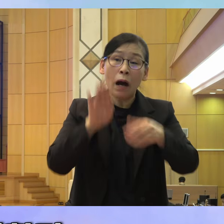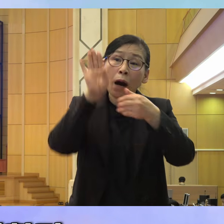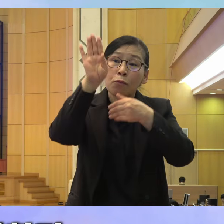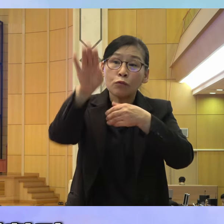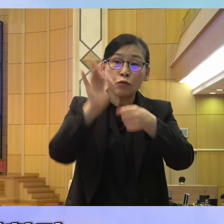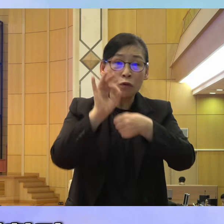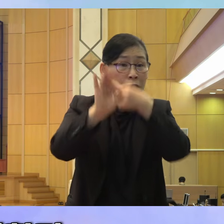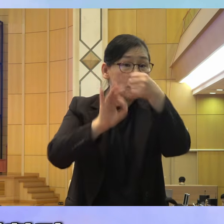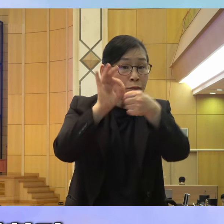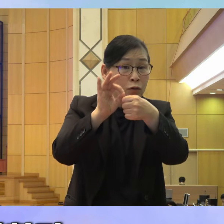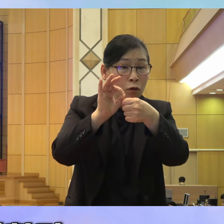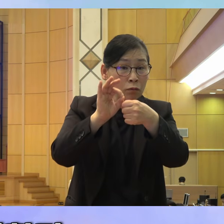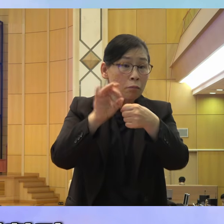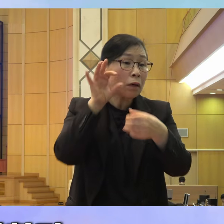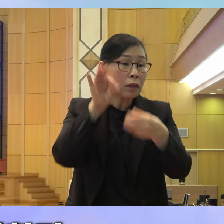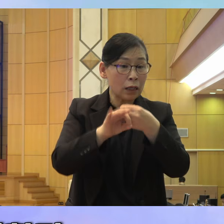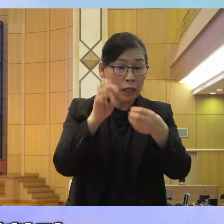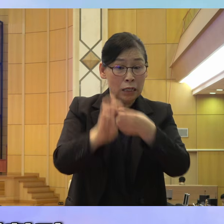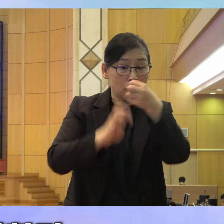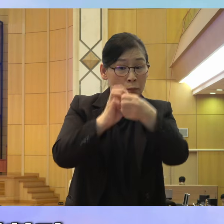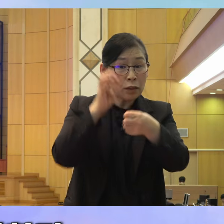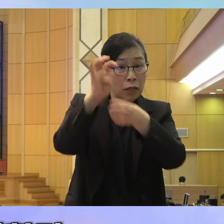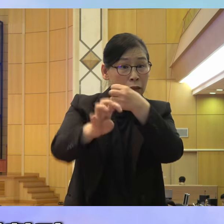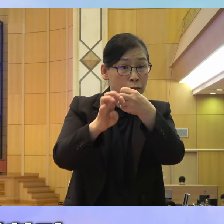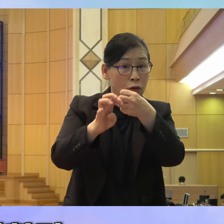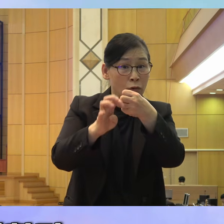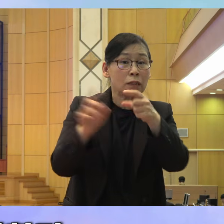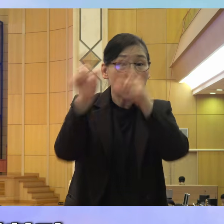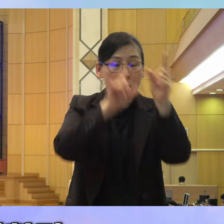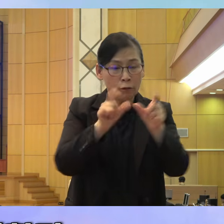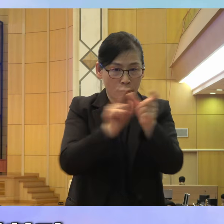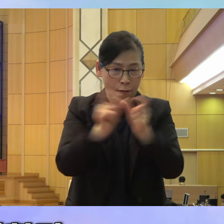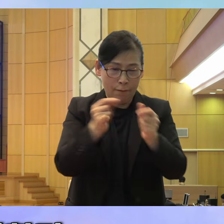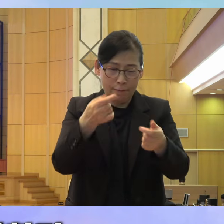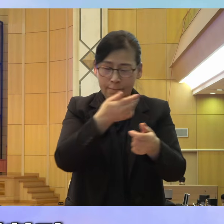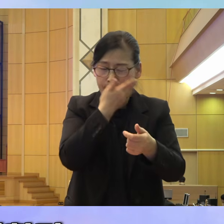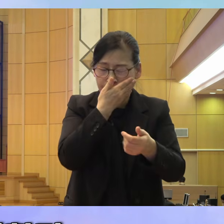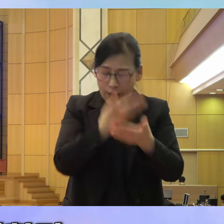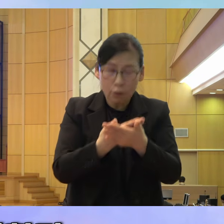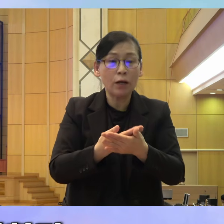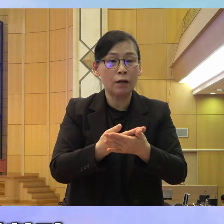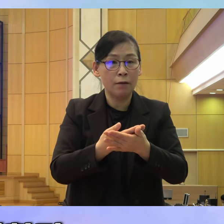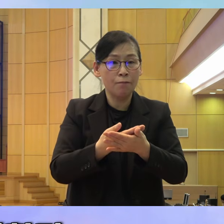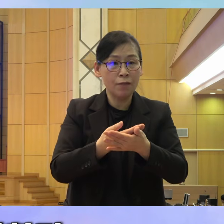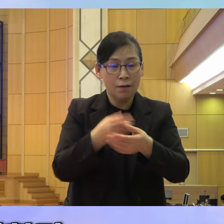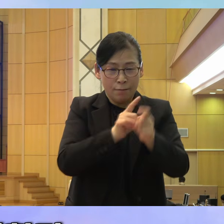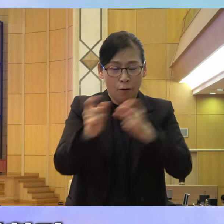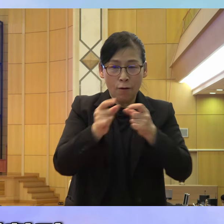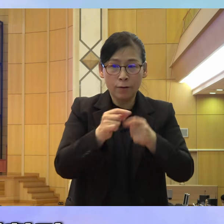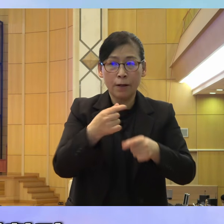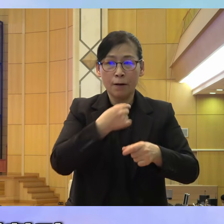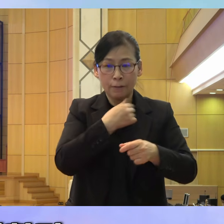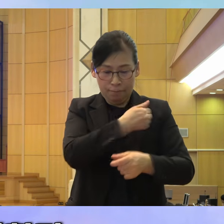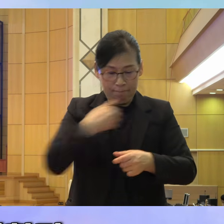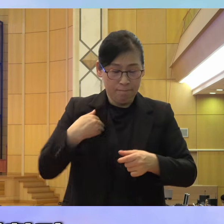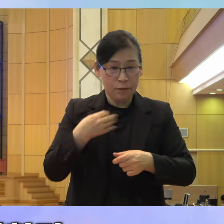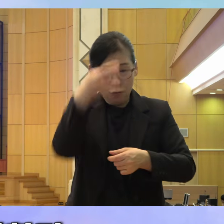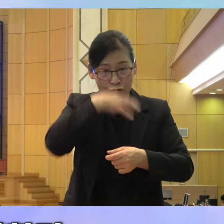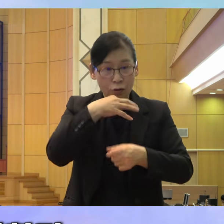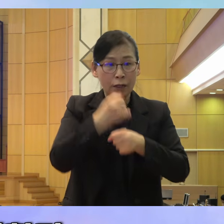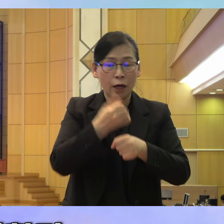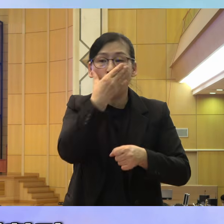것을 30년, 40년 못지않게 더 알차게, 더 보람있게,